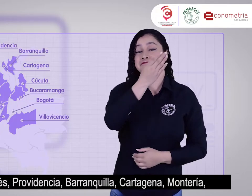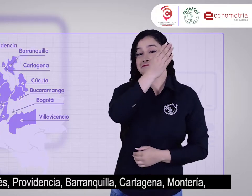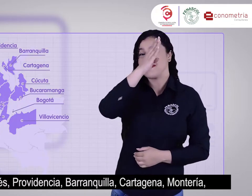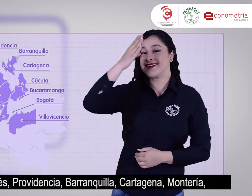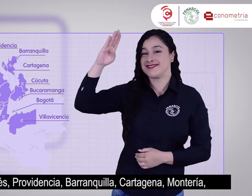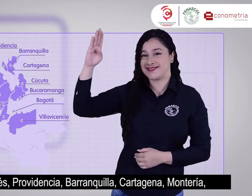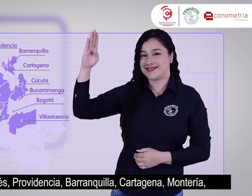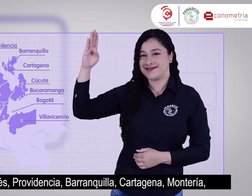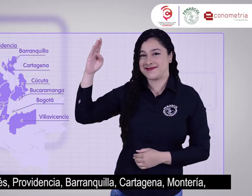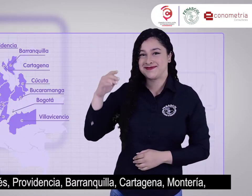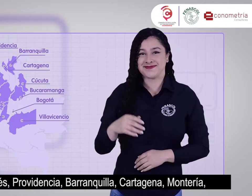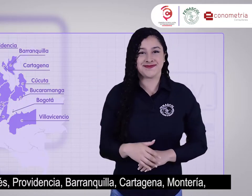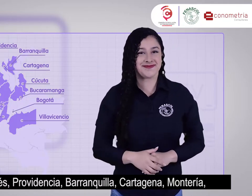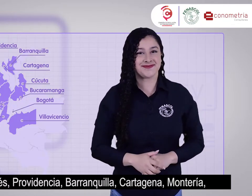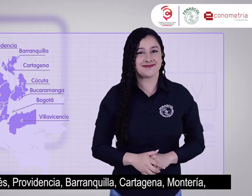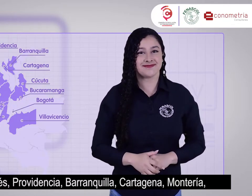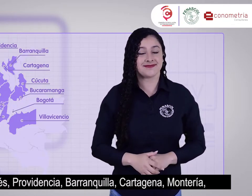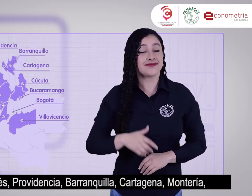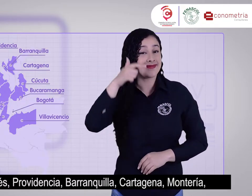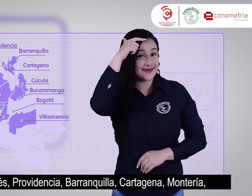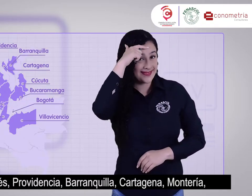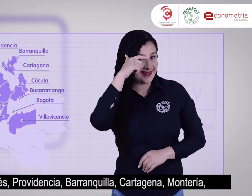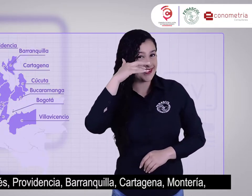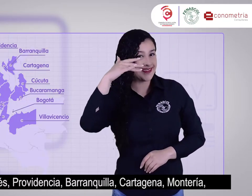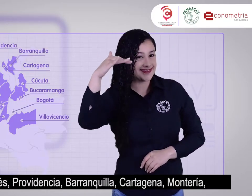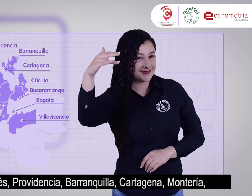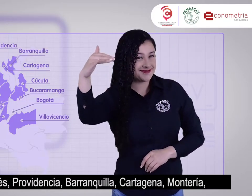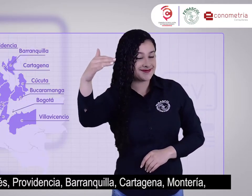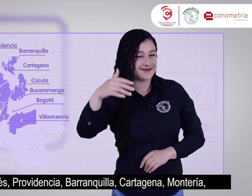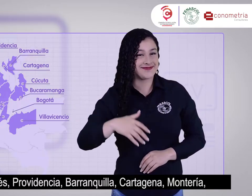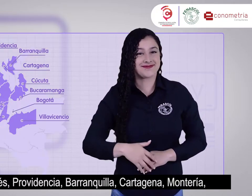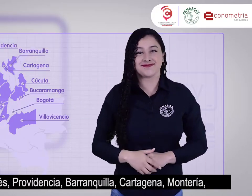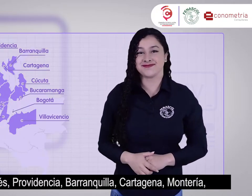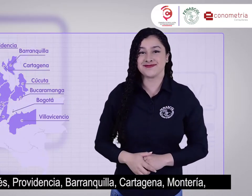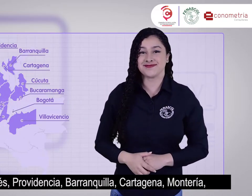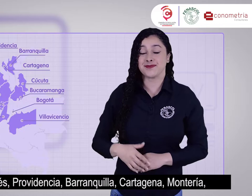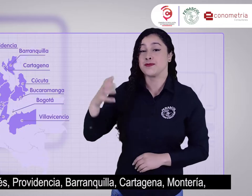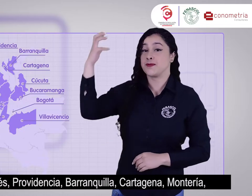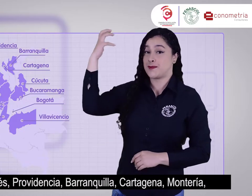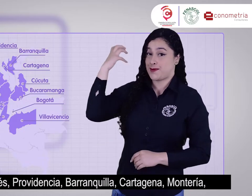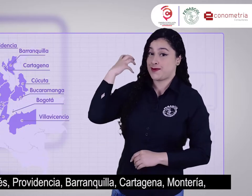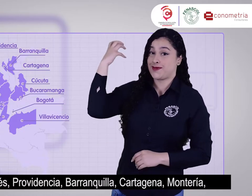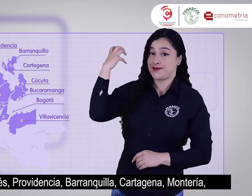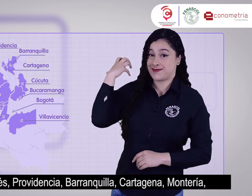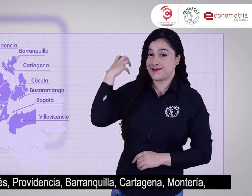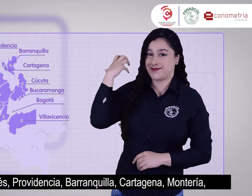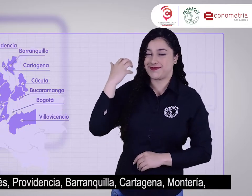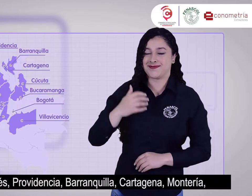Barranquilla Cartagena Montería